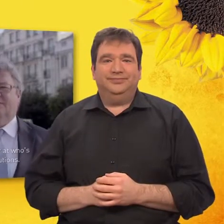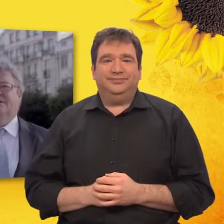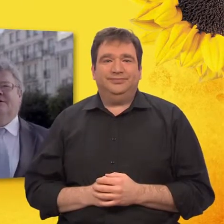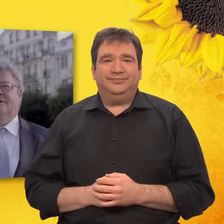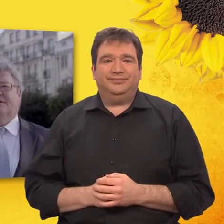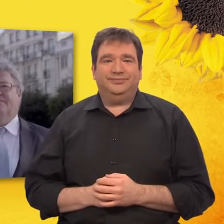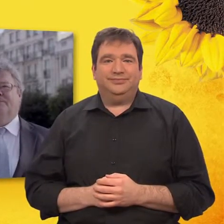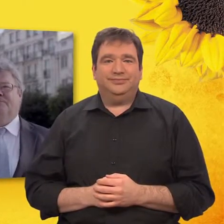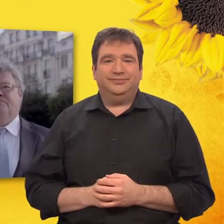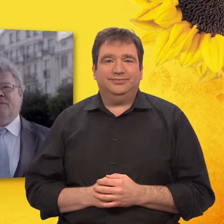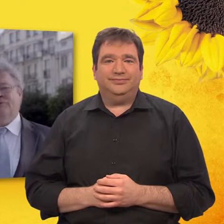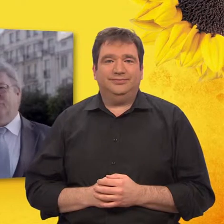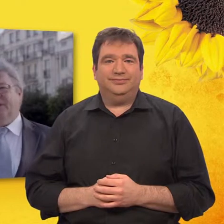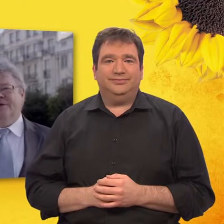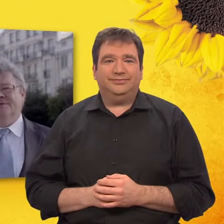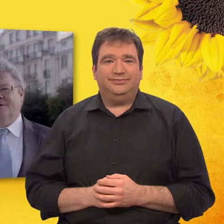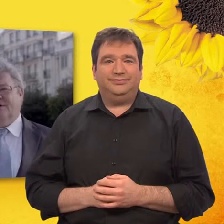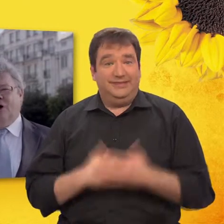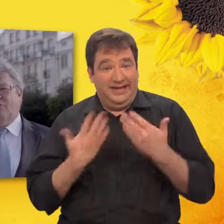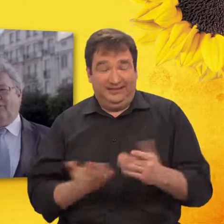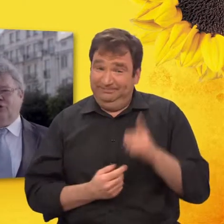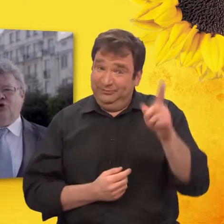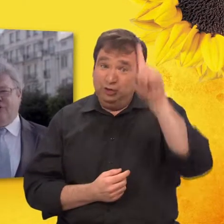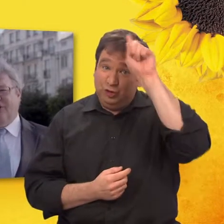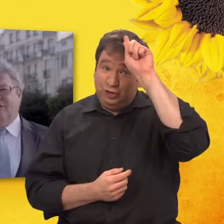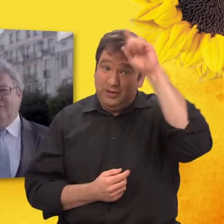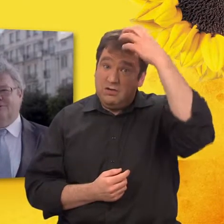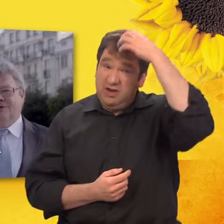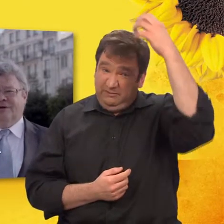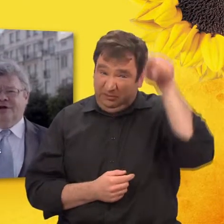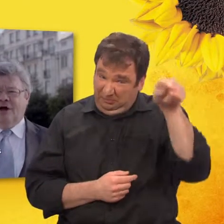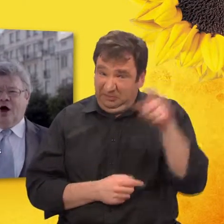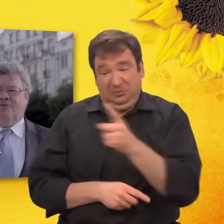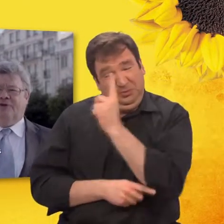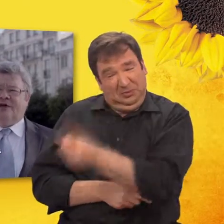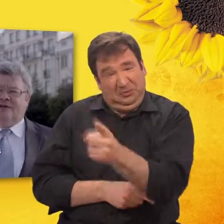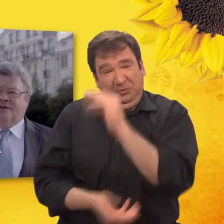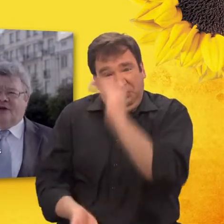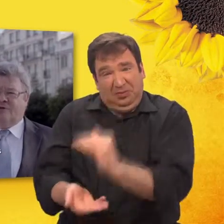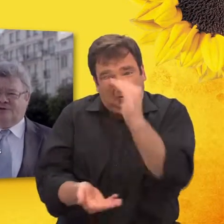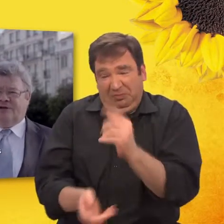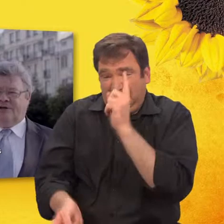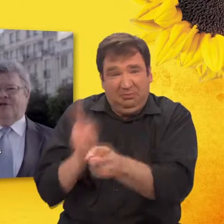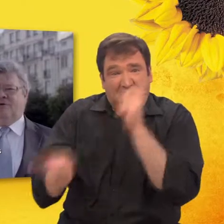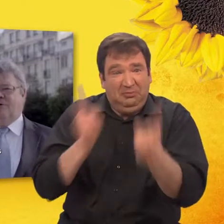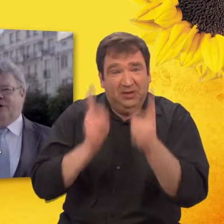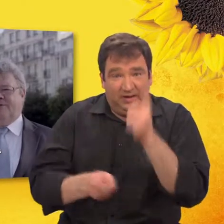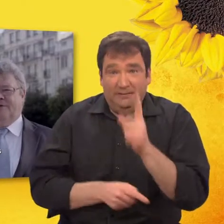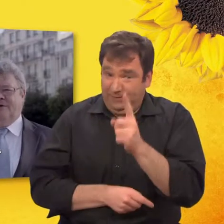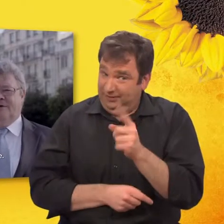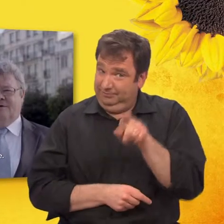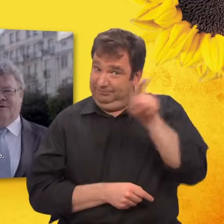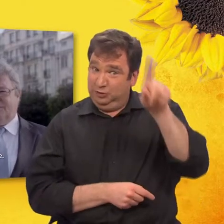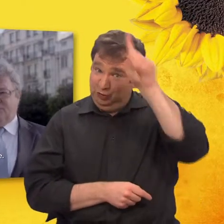vorzuschlagen. Ist übrigens, auch wenn die deutsche Regierung zu den Hauptvertretern der Austerität